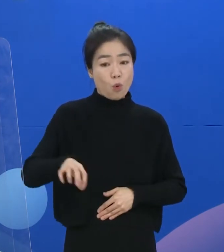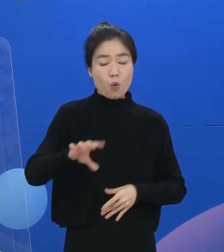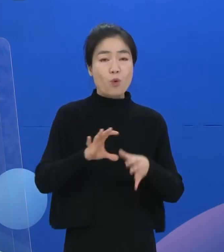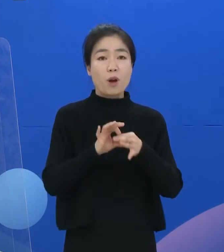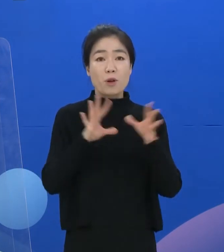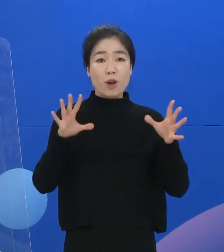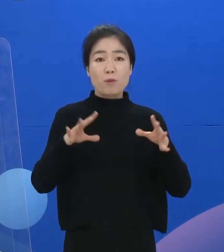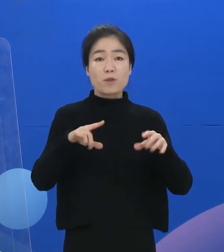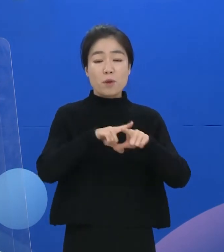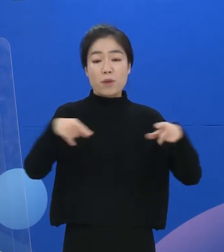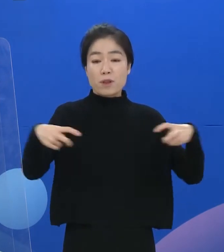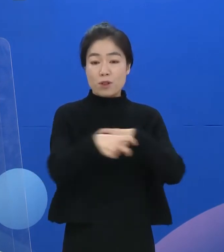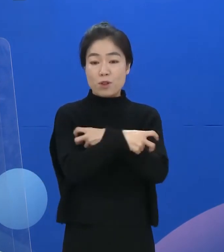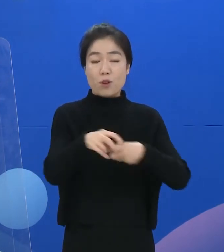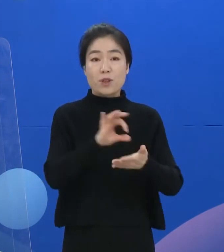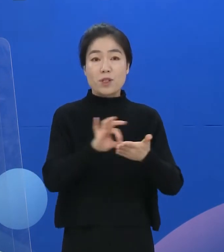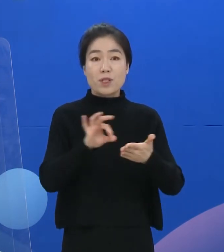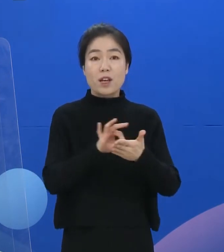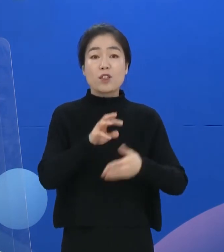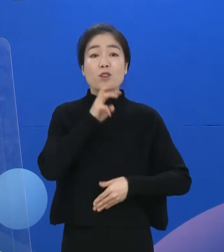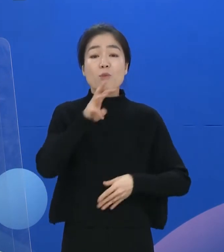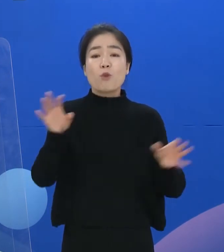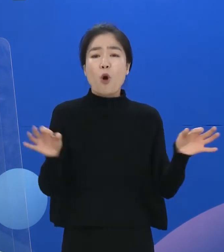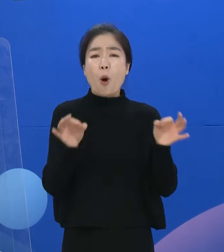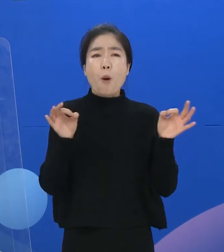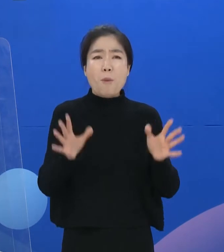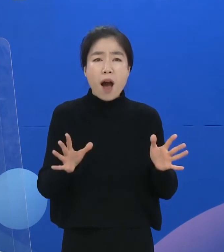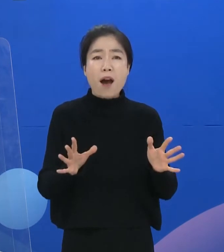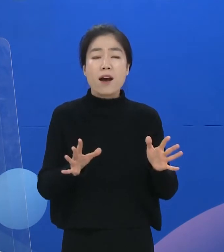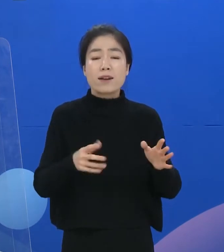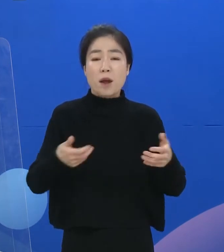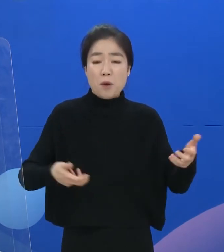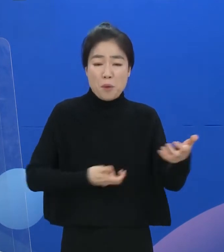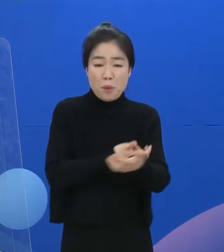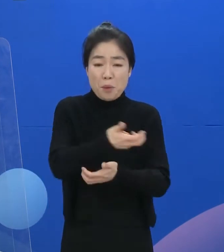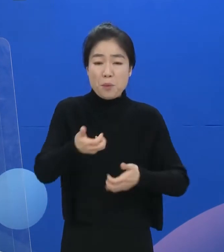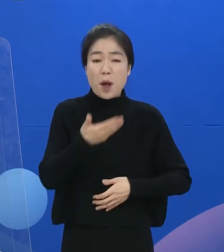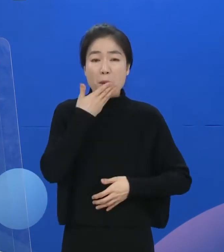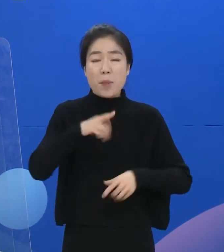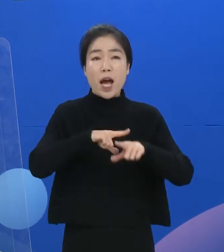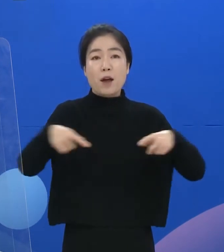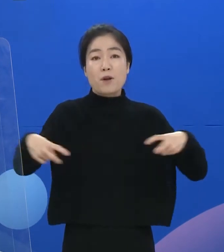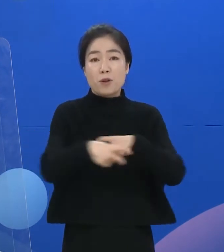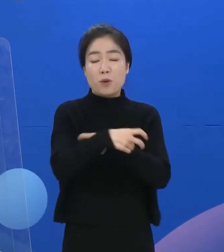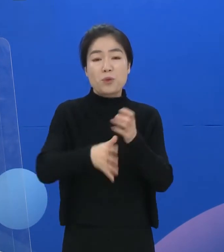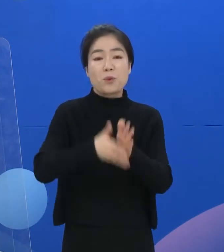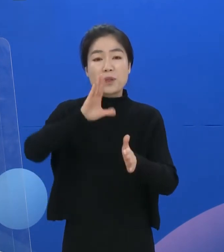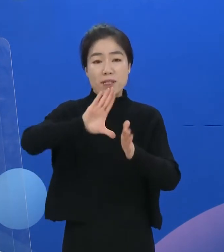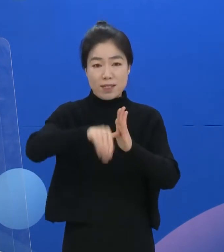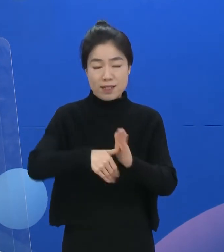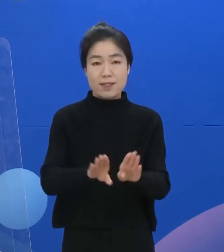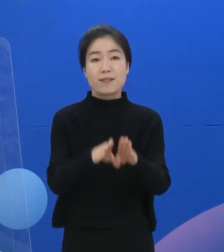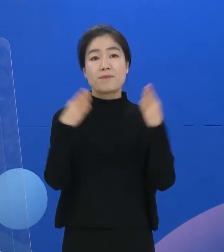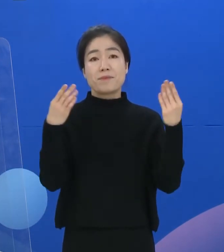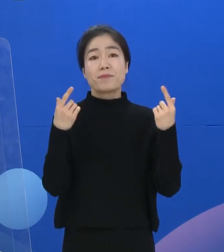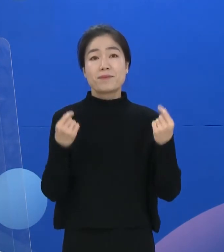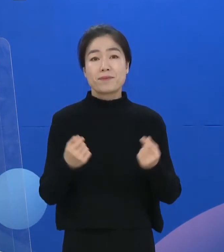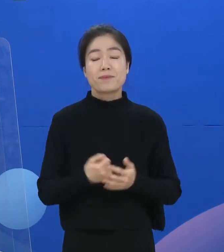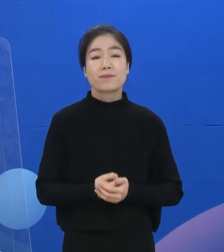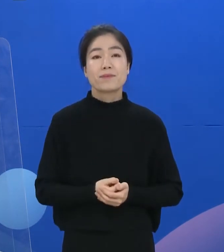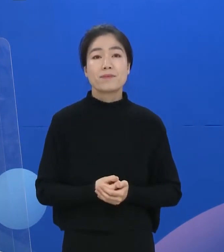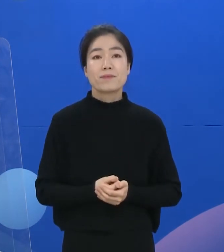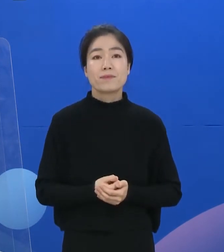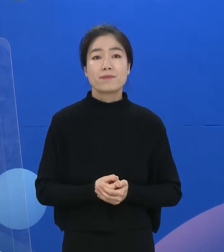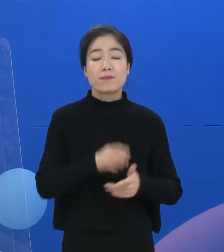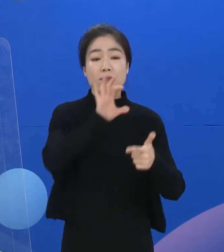2호선이 순차적으로 완공되면 광주 어느 곳이든 대중교통을 이용해 30분 안에